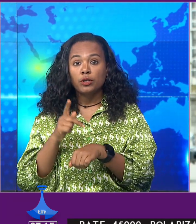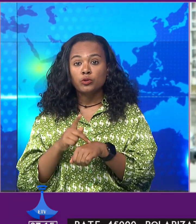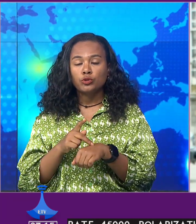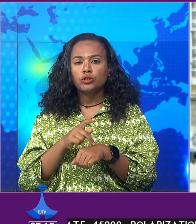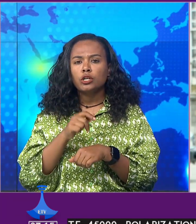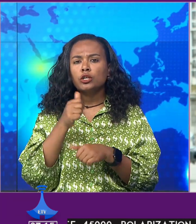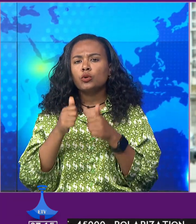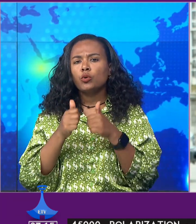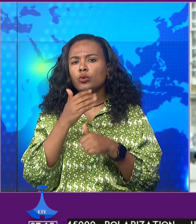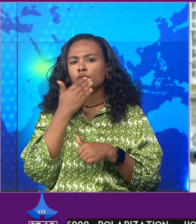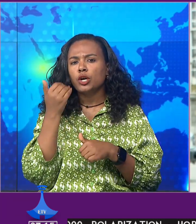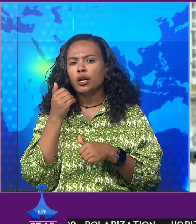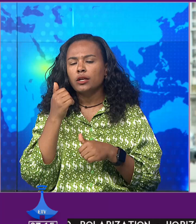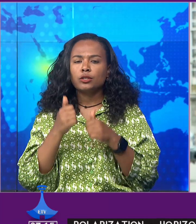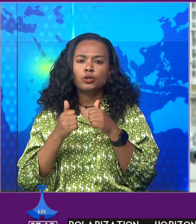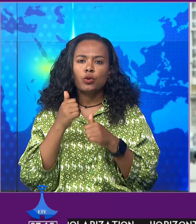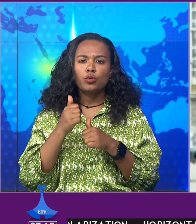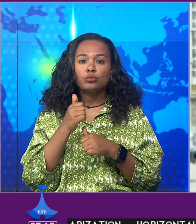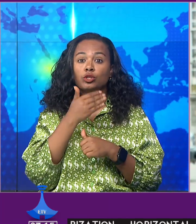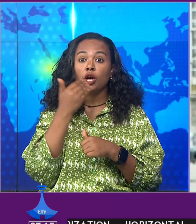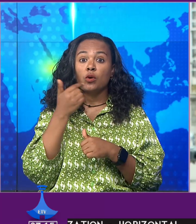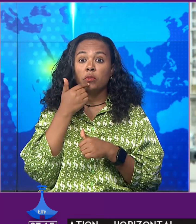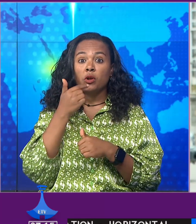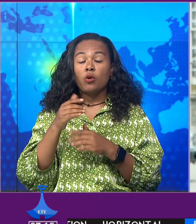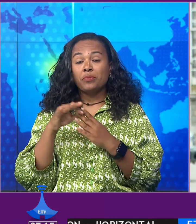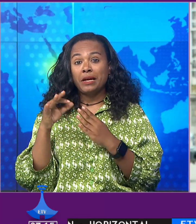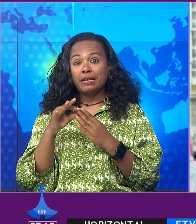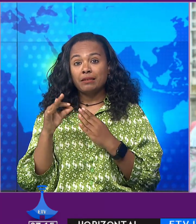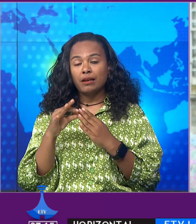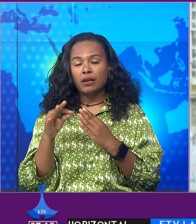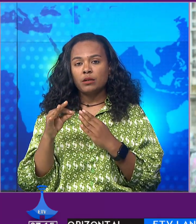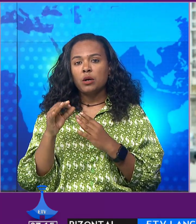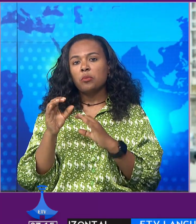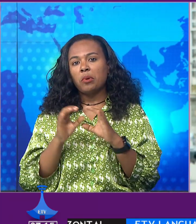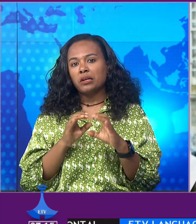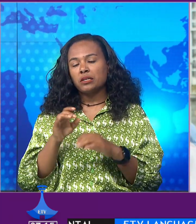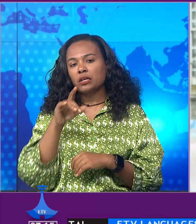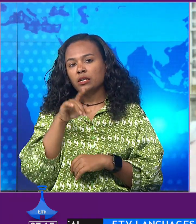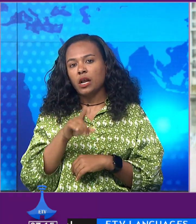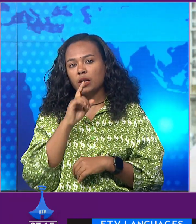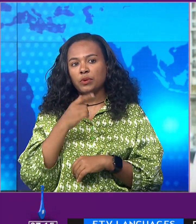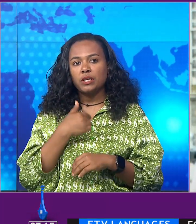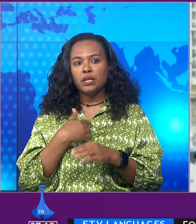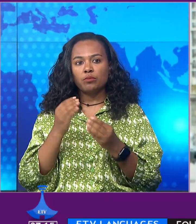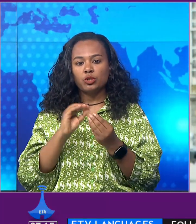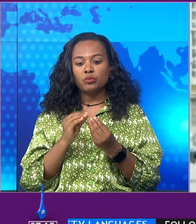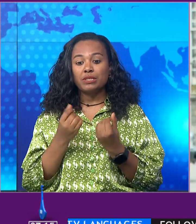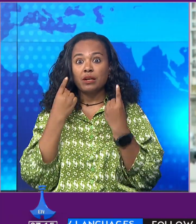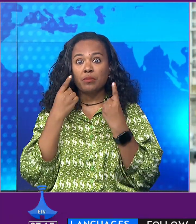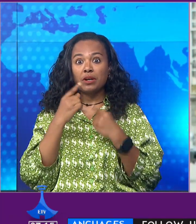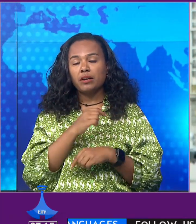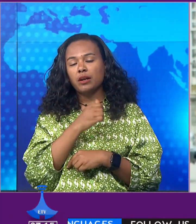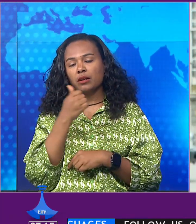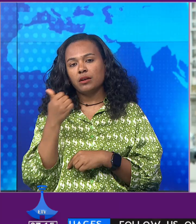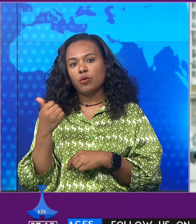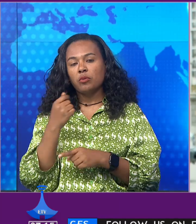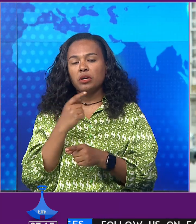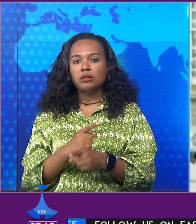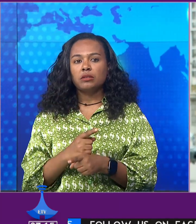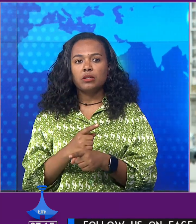ነው የሚሻለን የሚለውን መርጠን ማድረግ እንዳለብን እኔም ጭምር ስለምረዳ ሌላውም